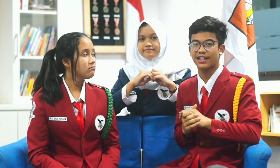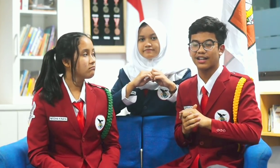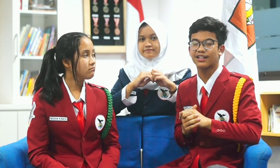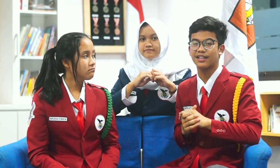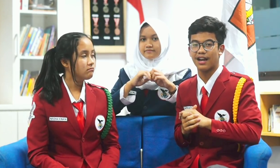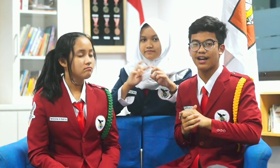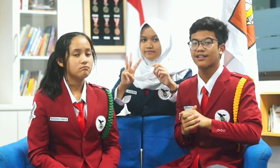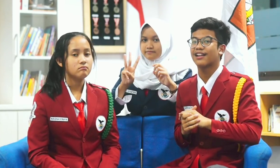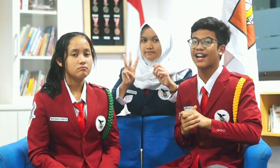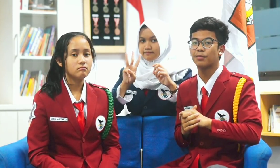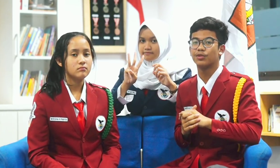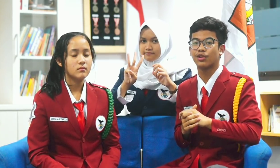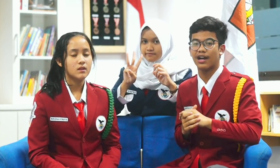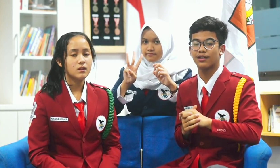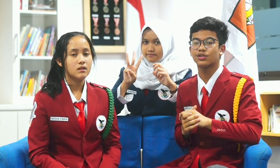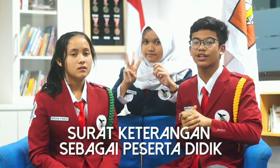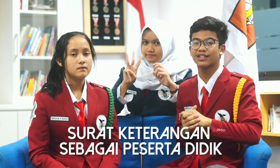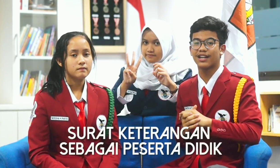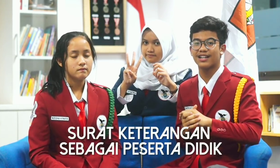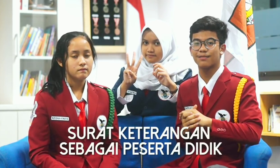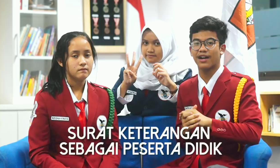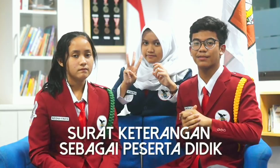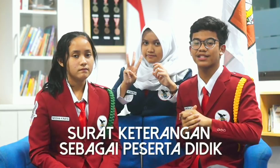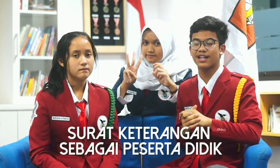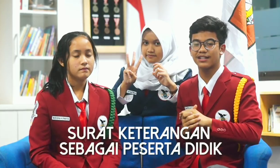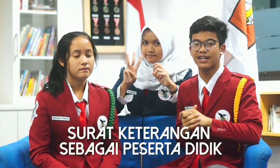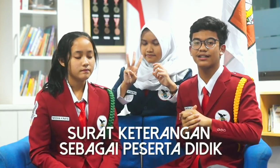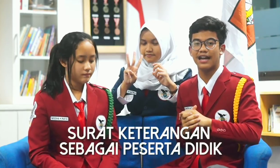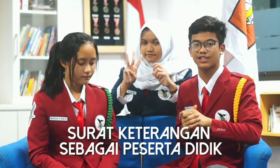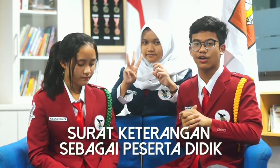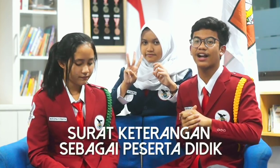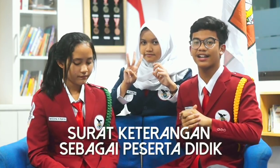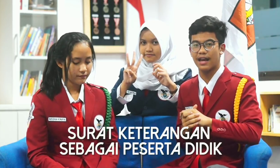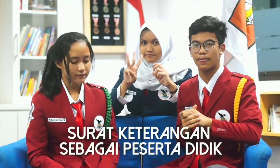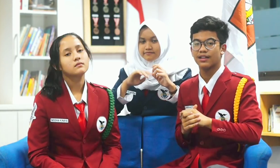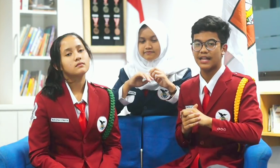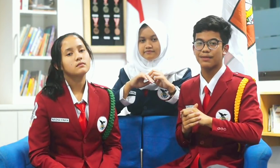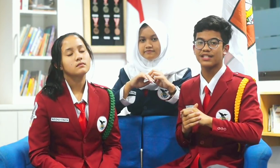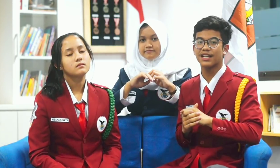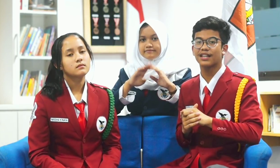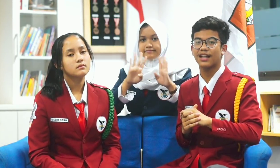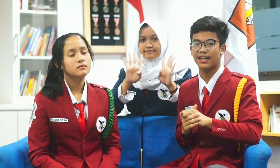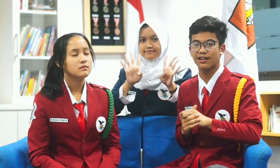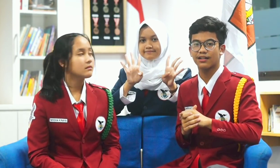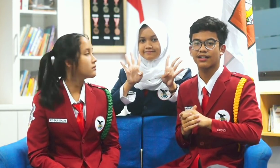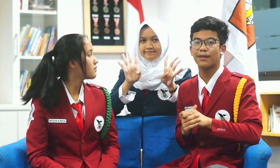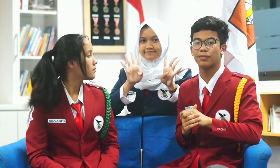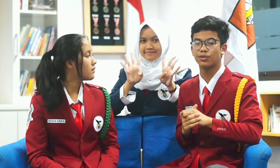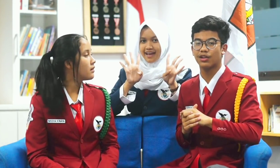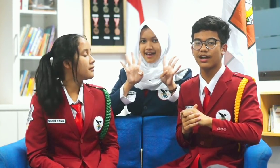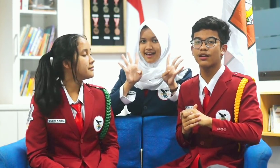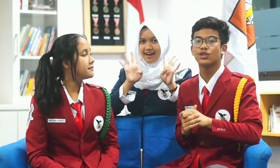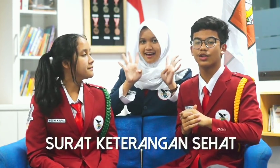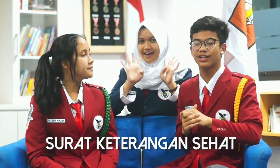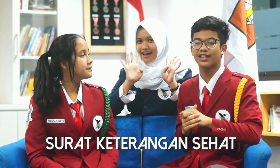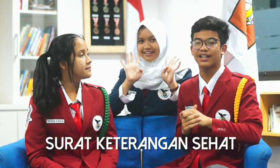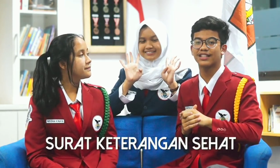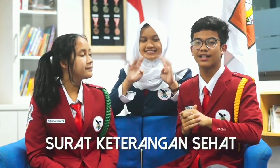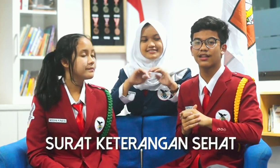yang ketiga, kalian membutuhkan surat keterangan sebagai peserta didik dari sekolah kalian. Dan persyaratan yang terakhir, kalian membutuhkan surat keterangan sehat